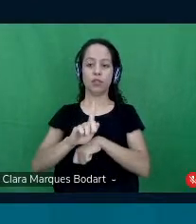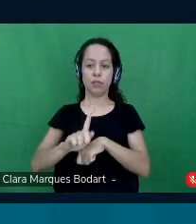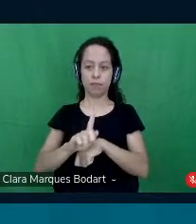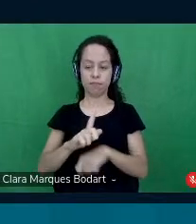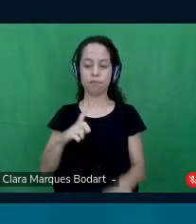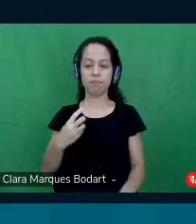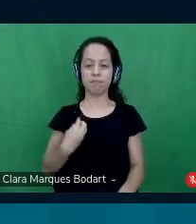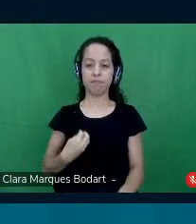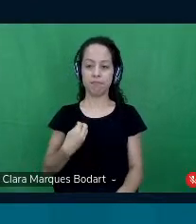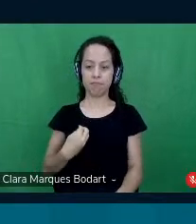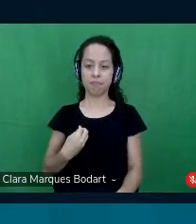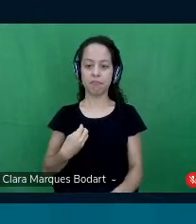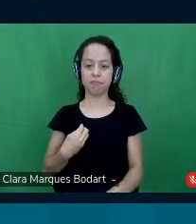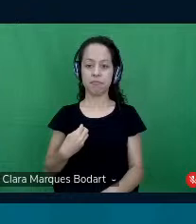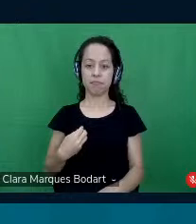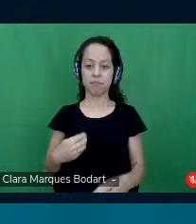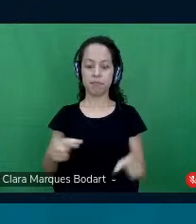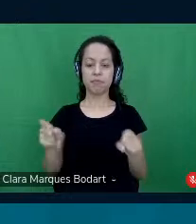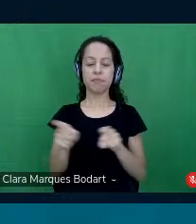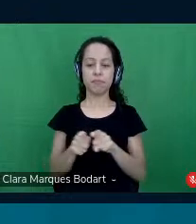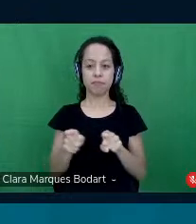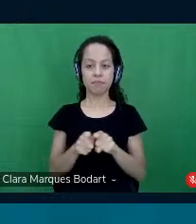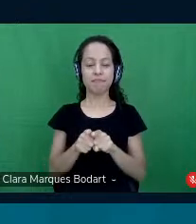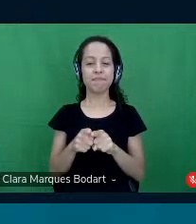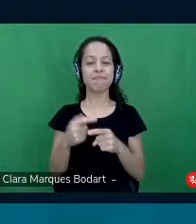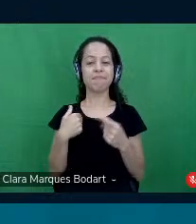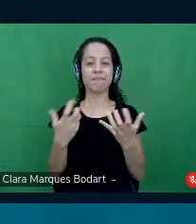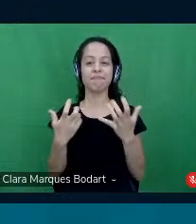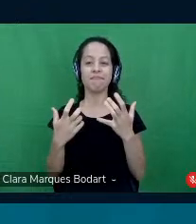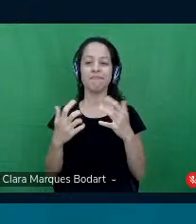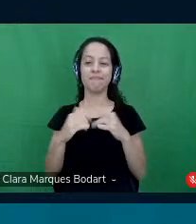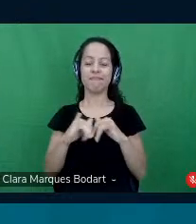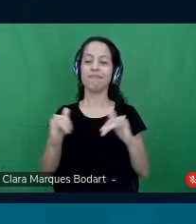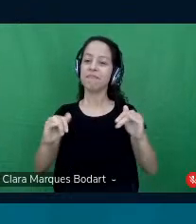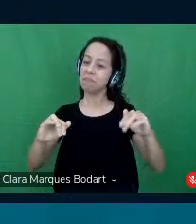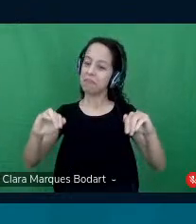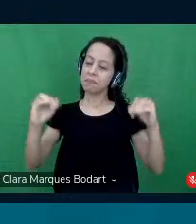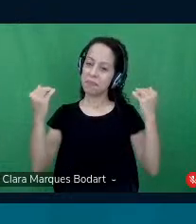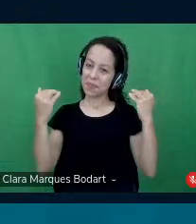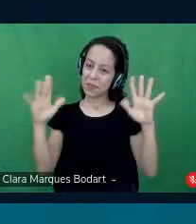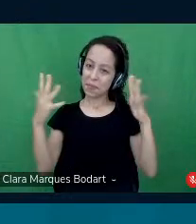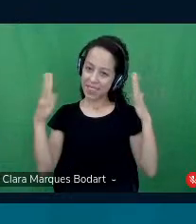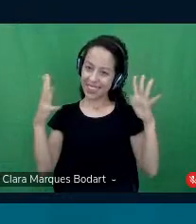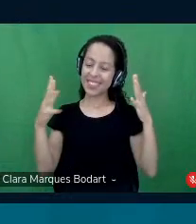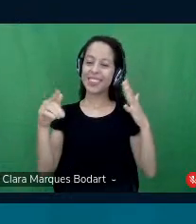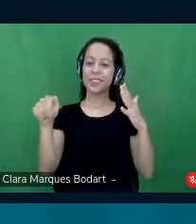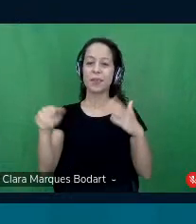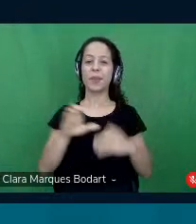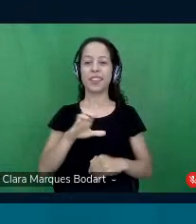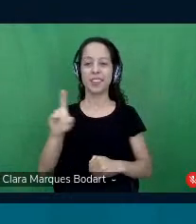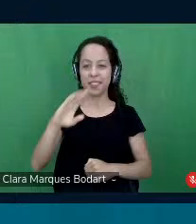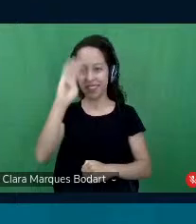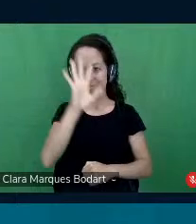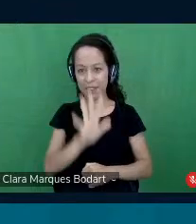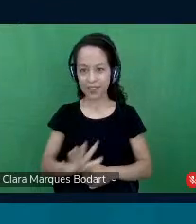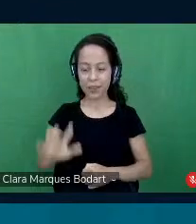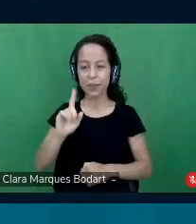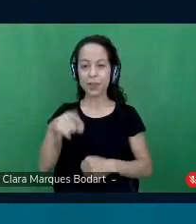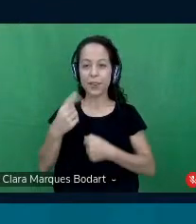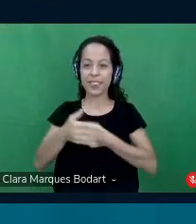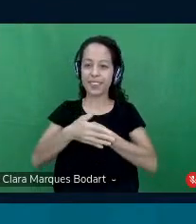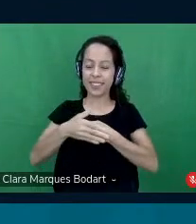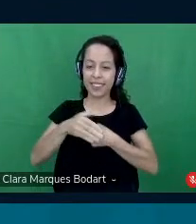compõem, e da mesma maneira, trago as felicitações da Coordenação Acadêmica Nacional, a quem a gente chama carinhosamente de